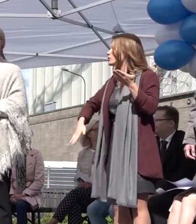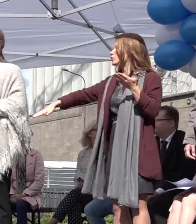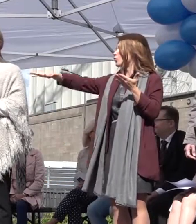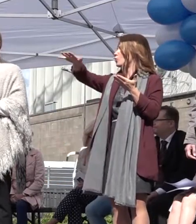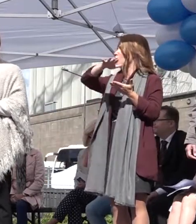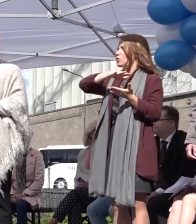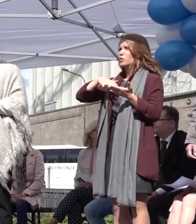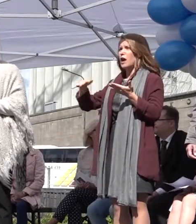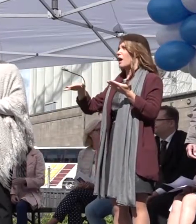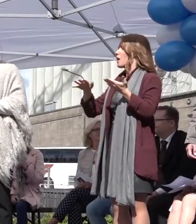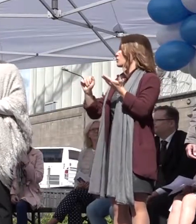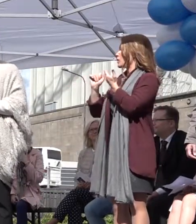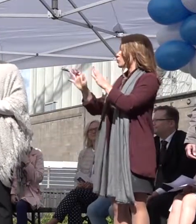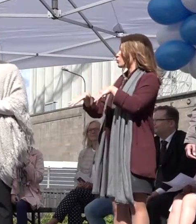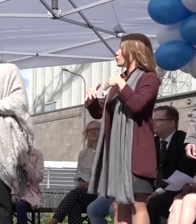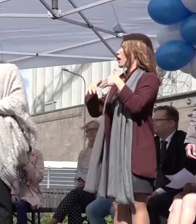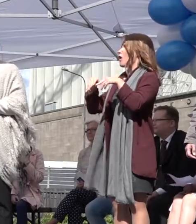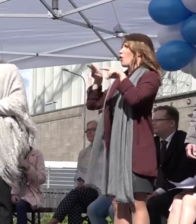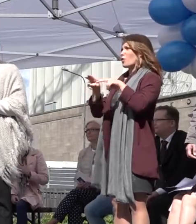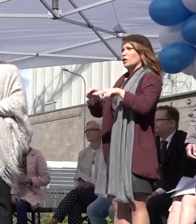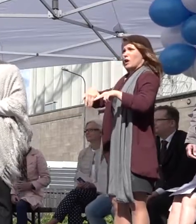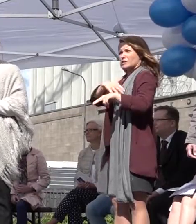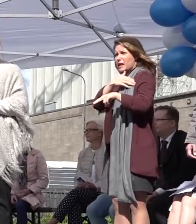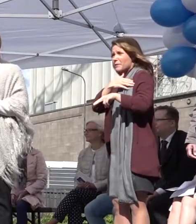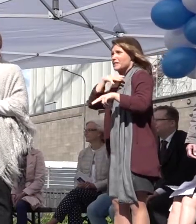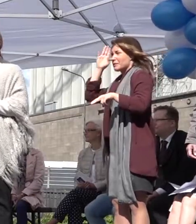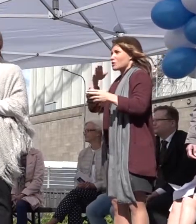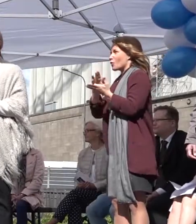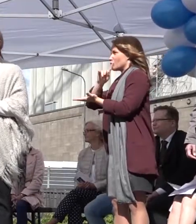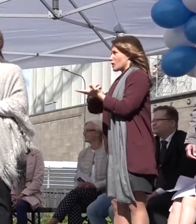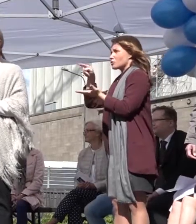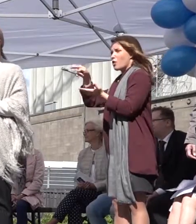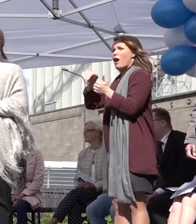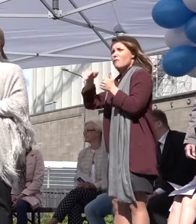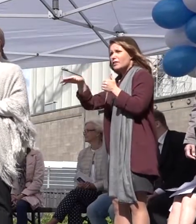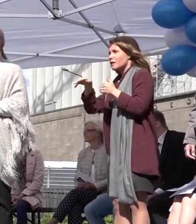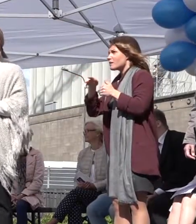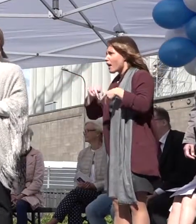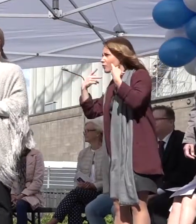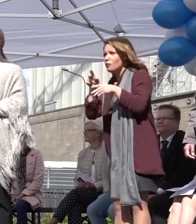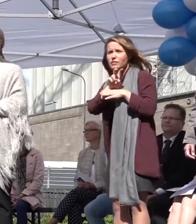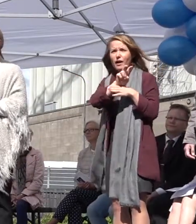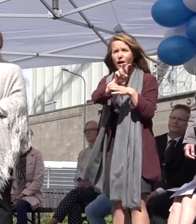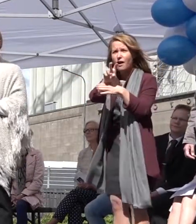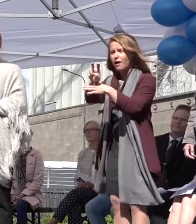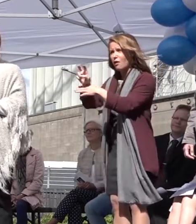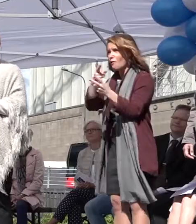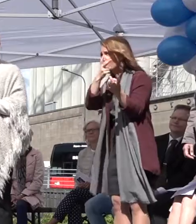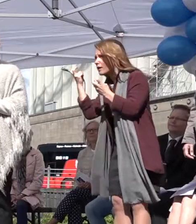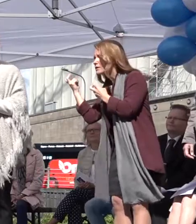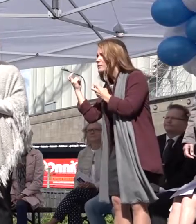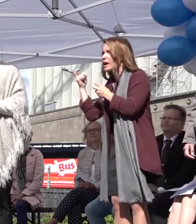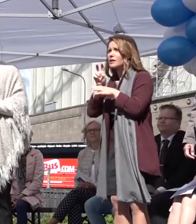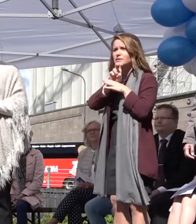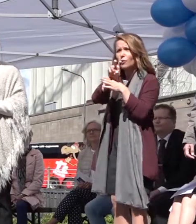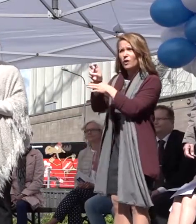täällä eduskunnan oikeusasiamiehen kansliassa, ihmisoikeuskeskuksessa, jatkuvaa tarkkailua, valvontaa, seurantaa,